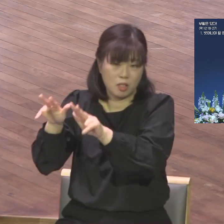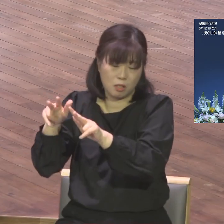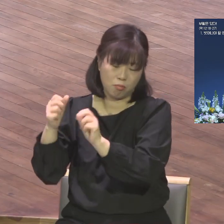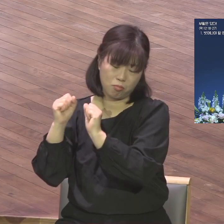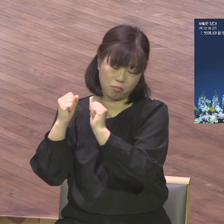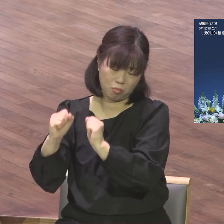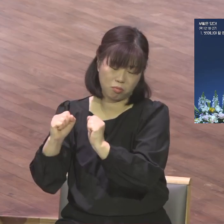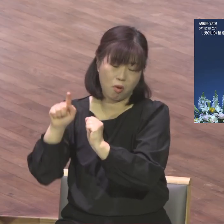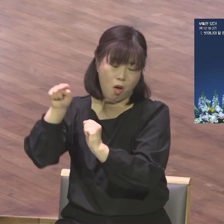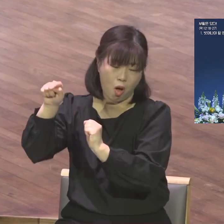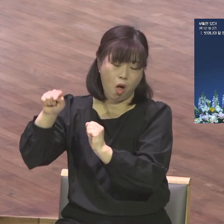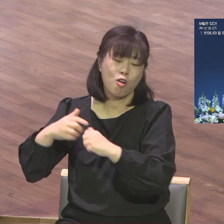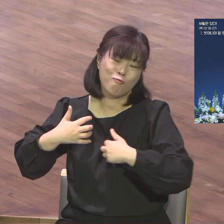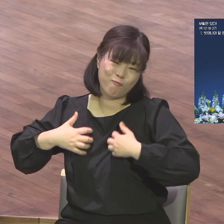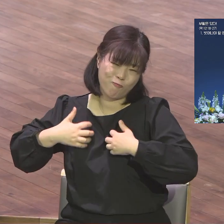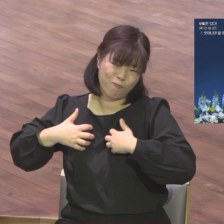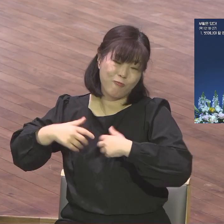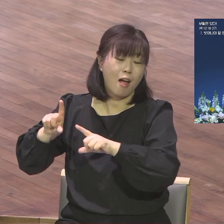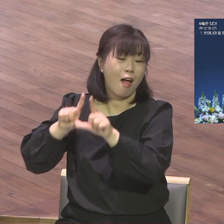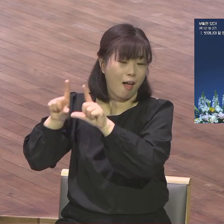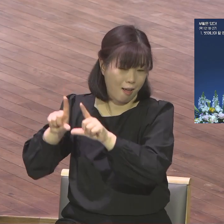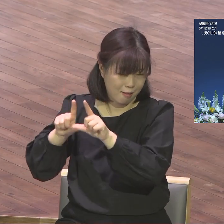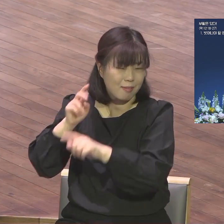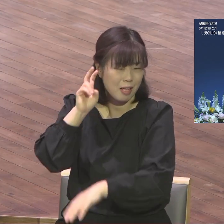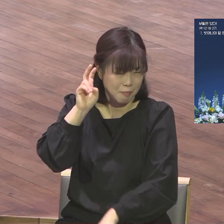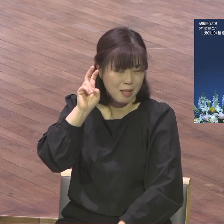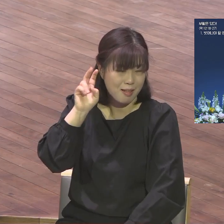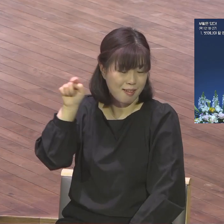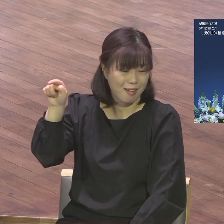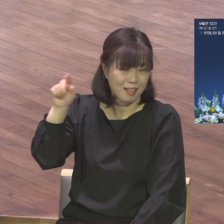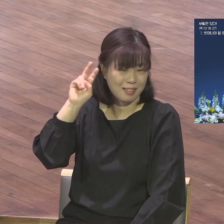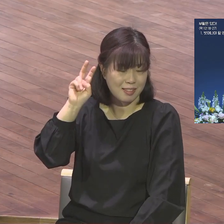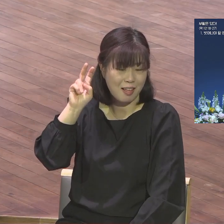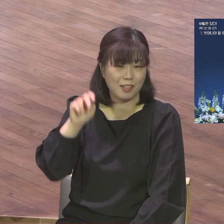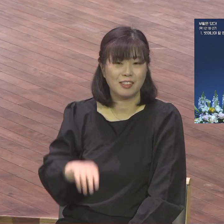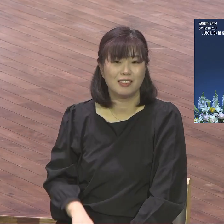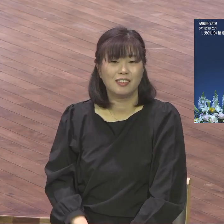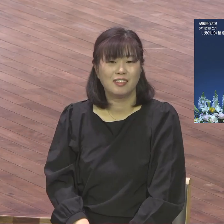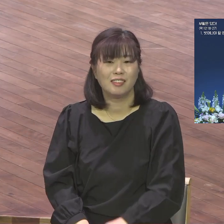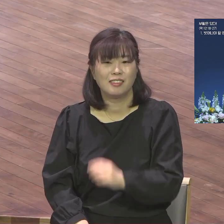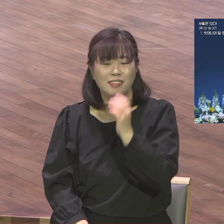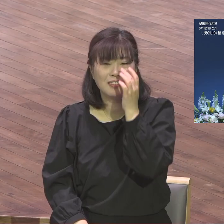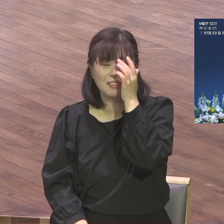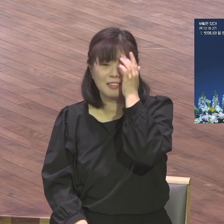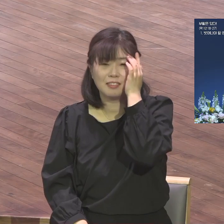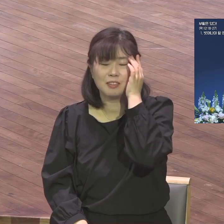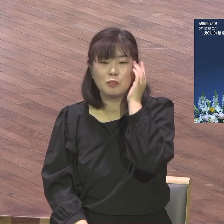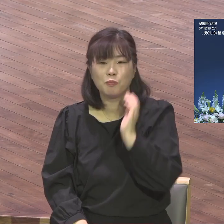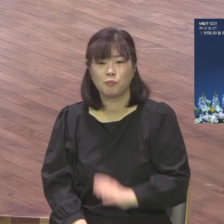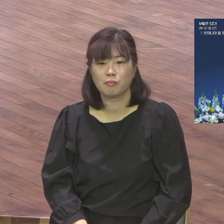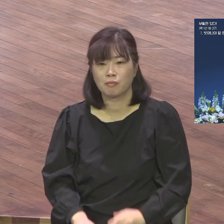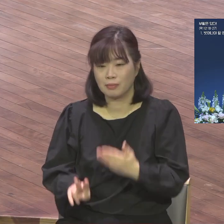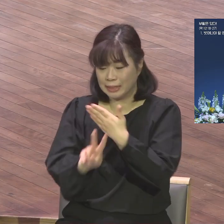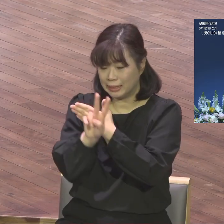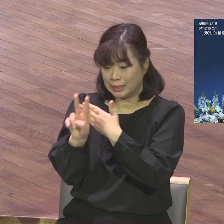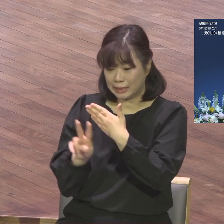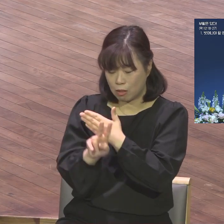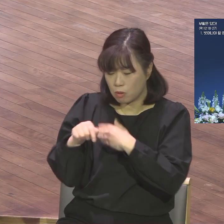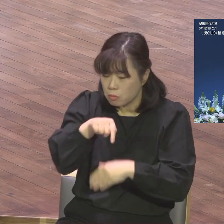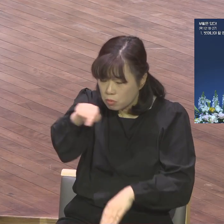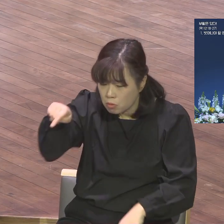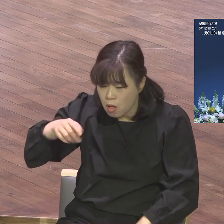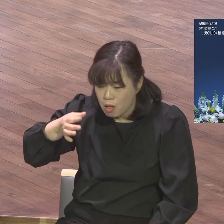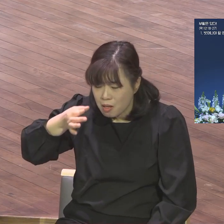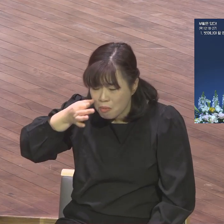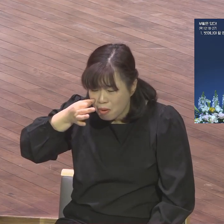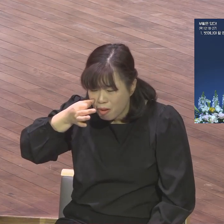예수님은 오늘 본문 통해서 사두개인들의 이 영적 상태가 성경도 모르고 하나님의 능력도